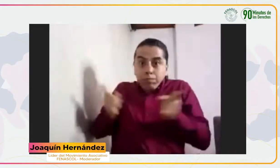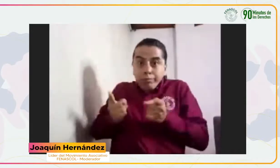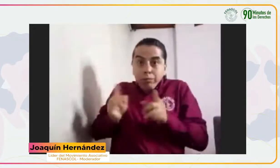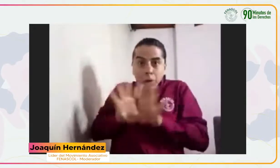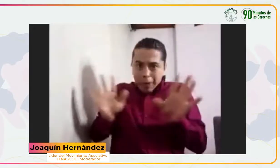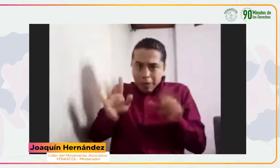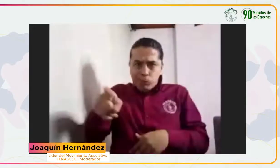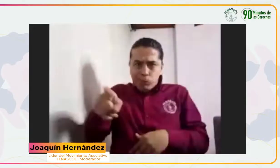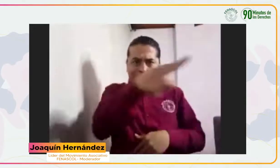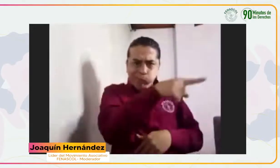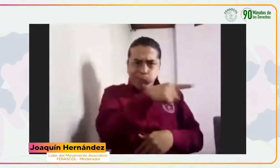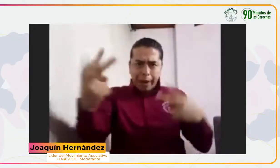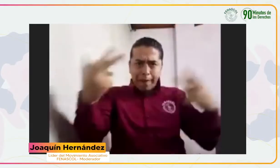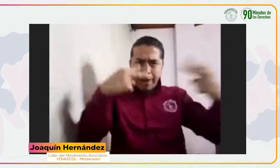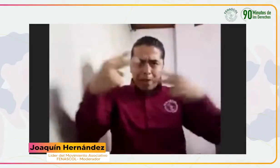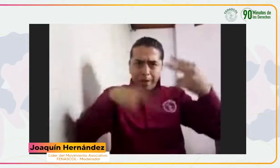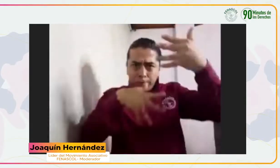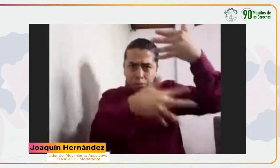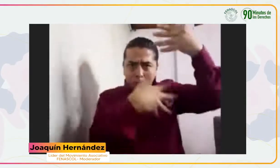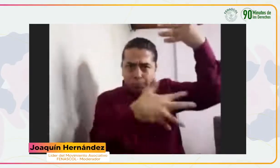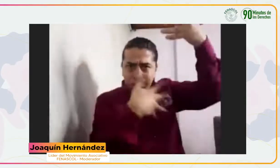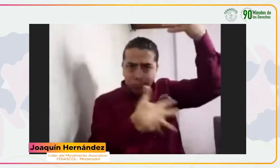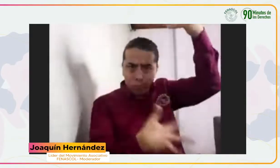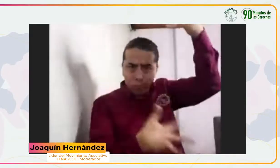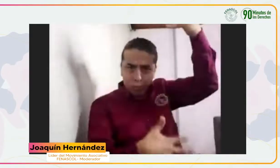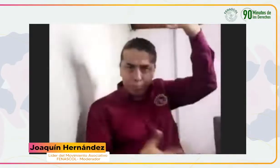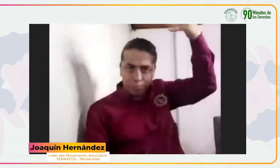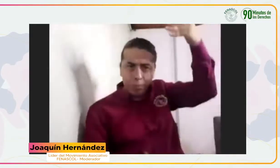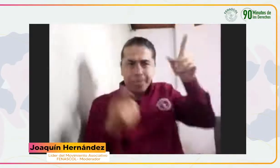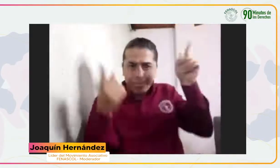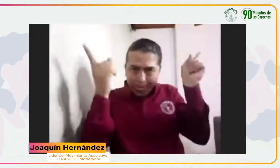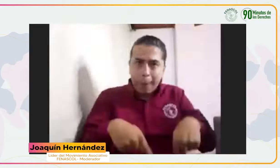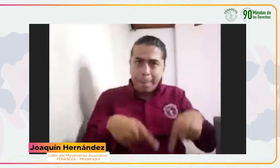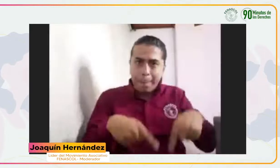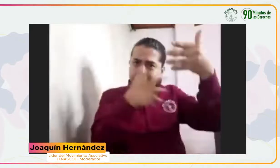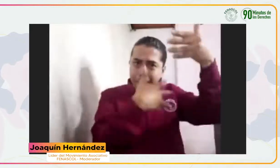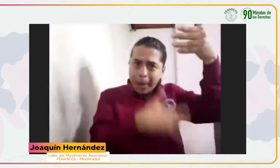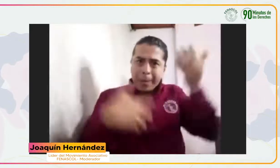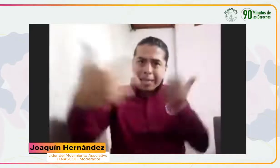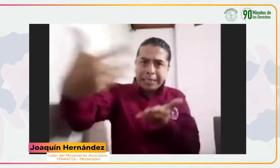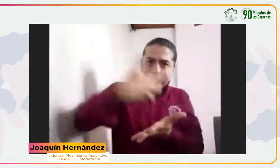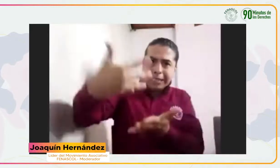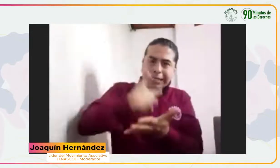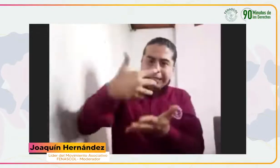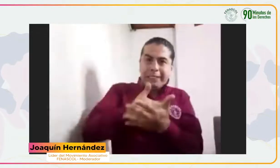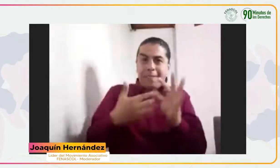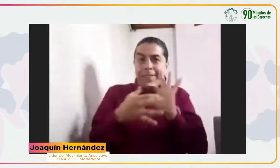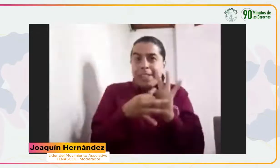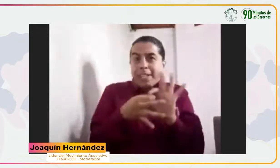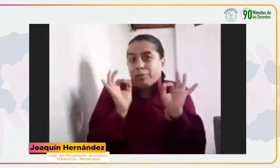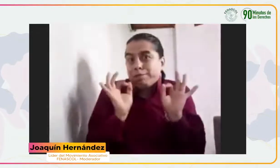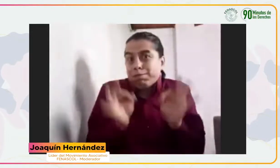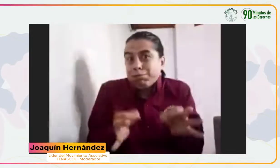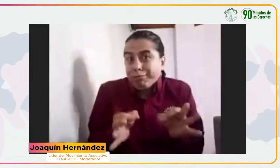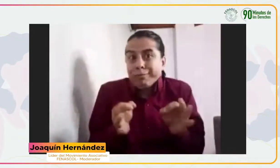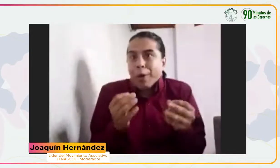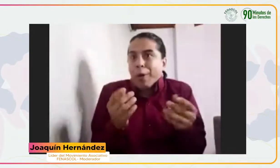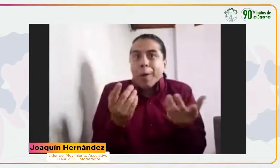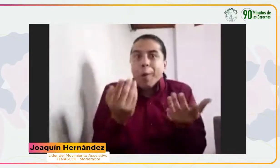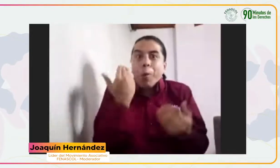esta transmisión, pues mencionarles que no solamente los comentarios que se están dando aquí son importantes, sino también todos los comentarios